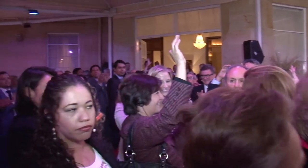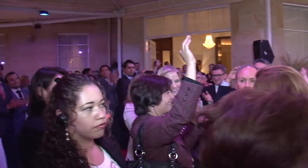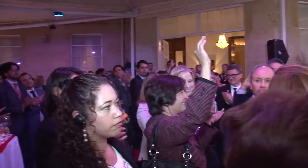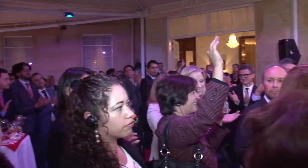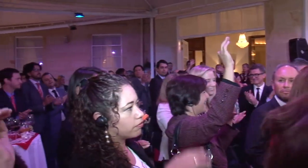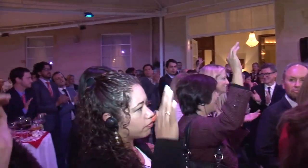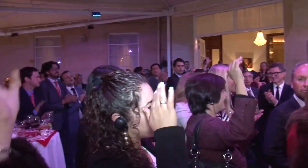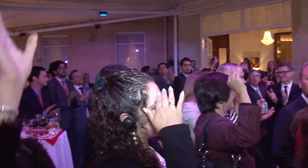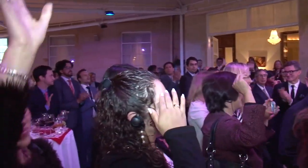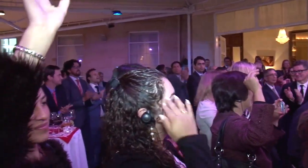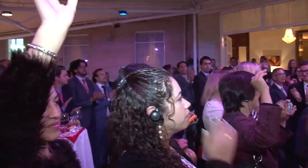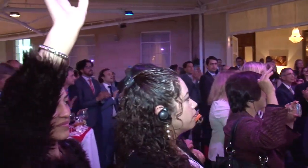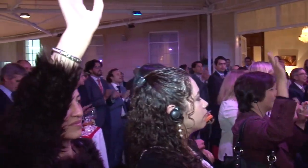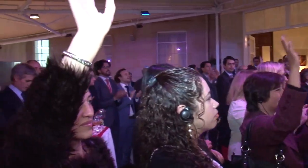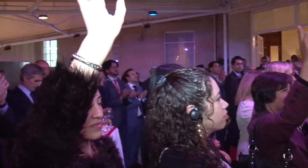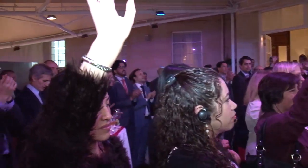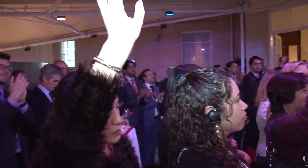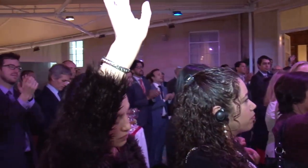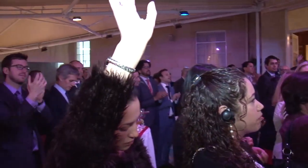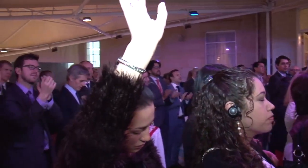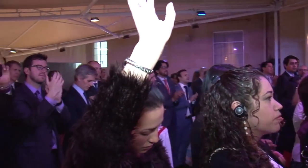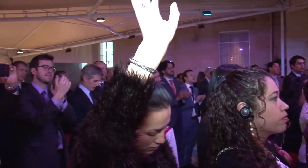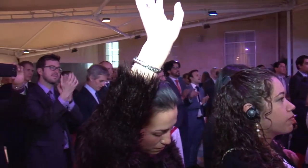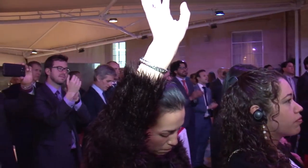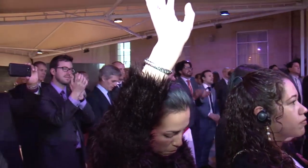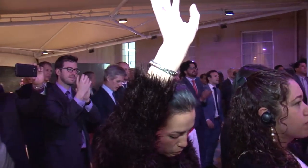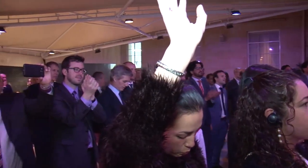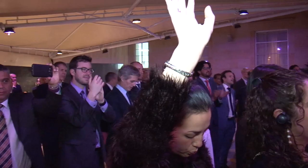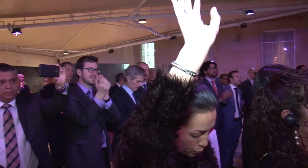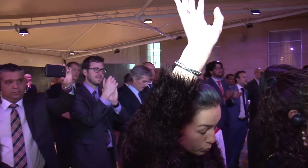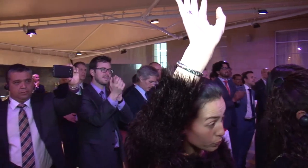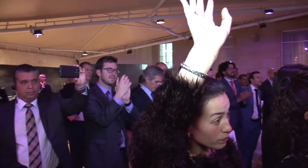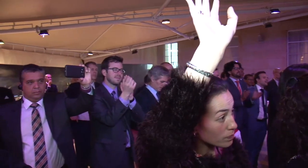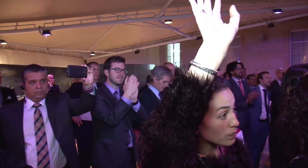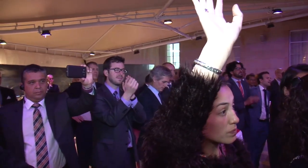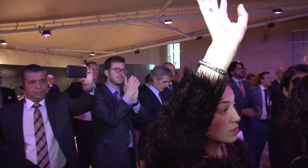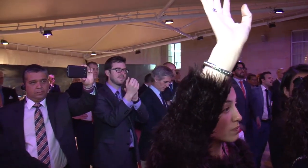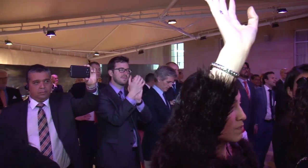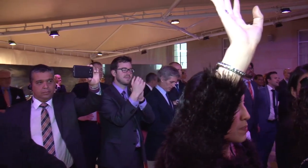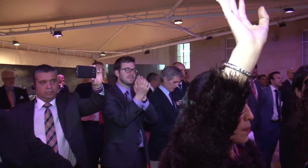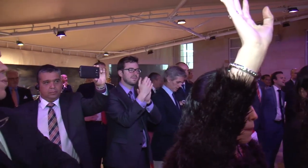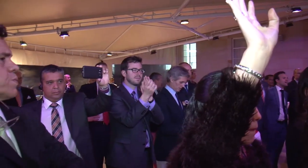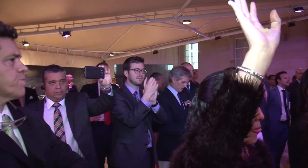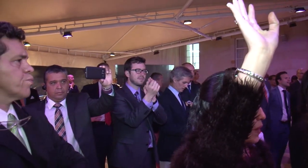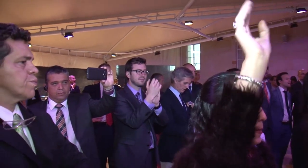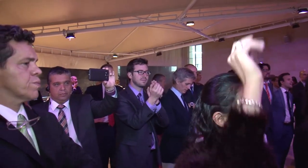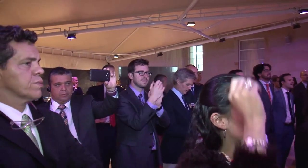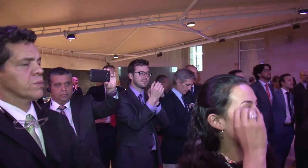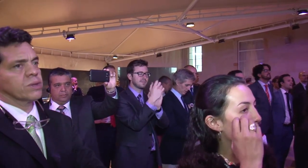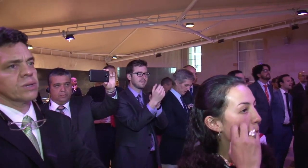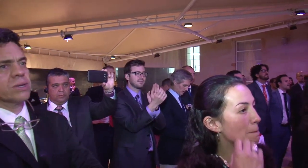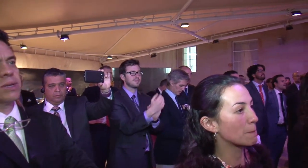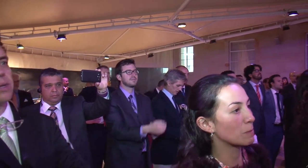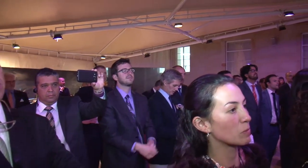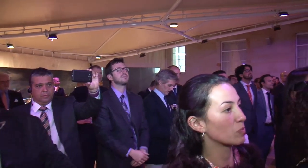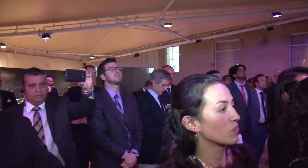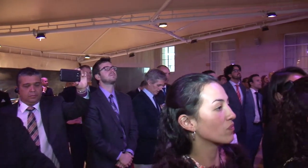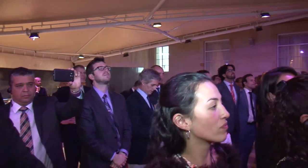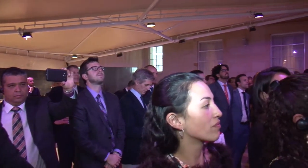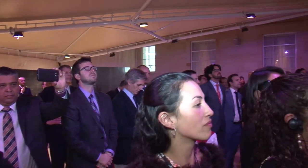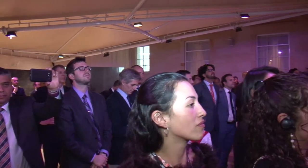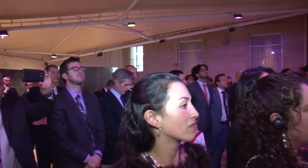Están nuestros niños y niñas. Están las rehabilitadoras, los docentes, nuestra intérprete de lengua